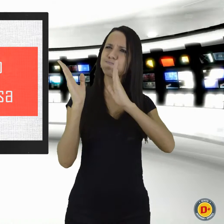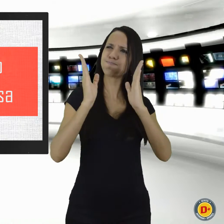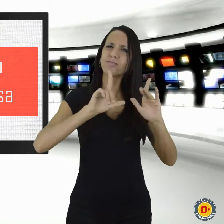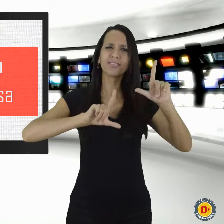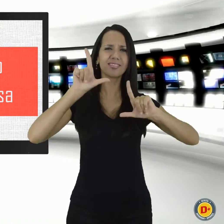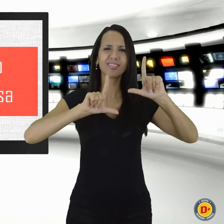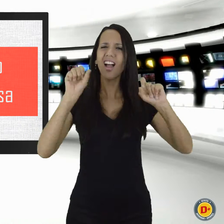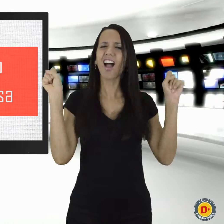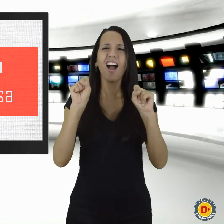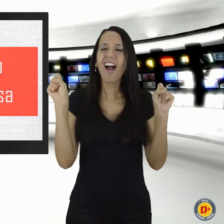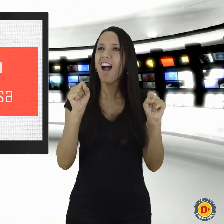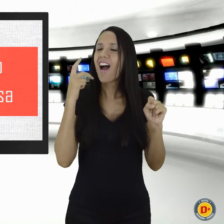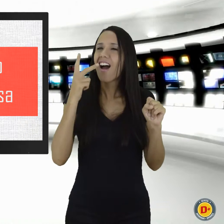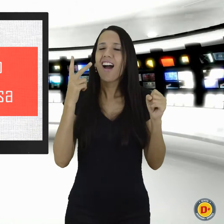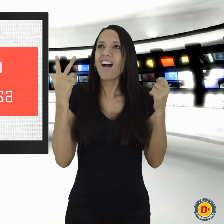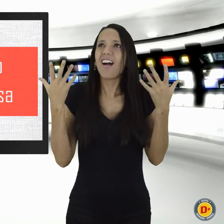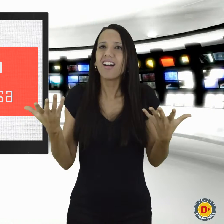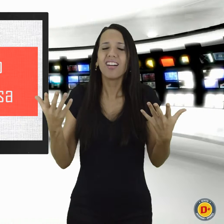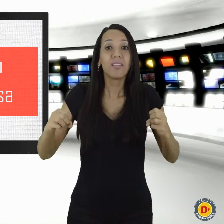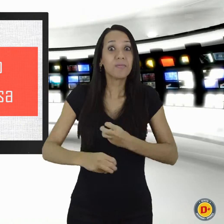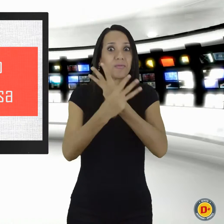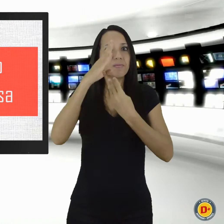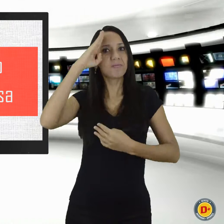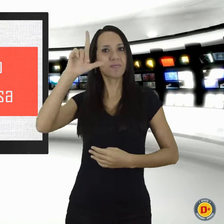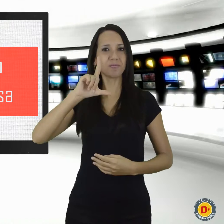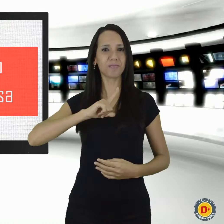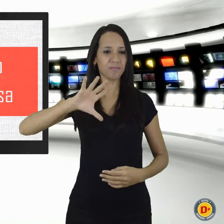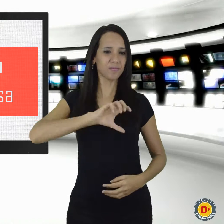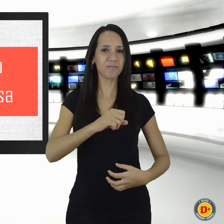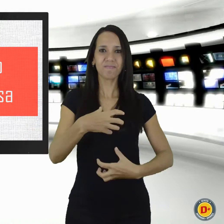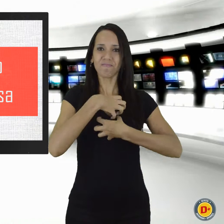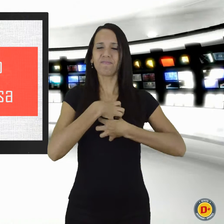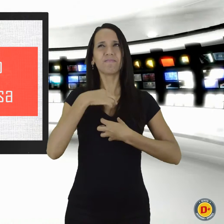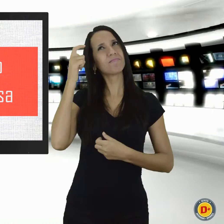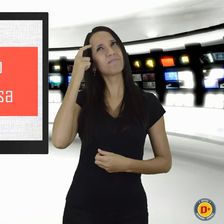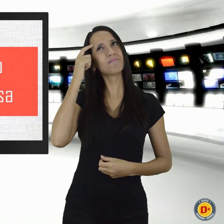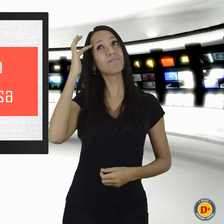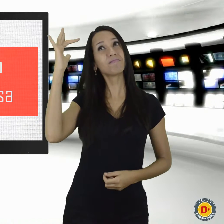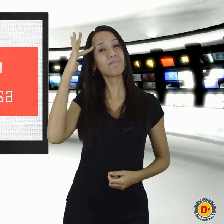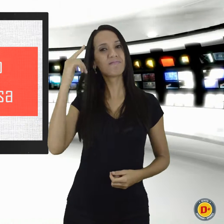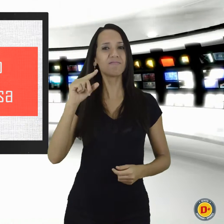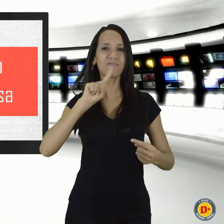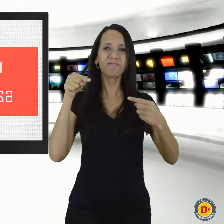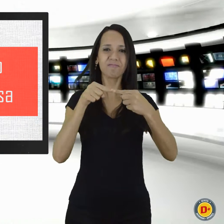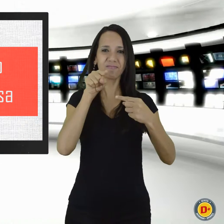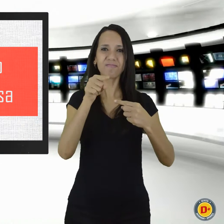TV. Gostei demais, mas um show especificamente marcou muito e me fez pensar que era aquilo que eu queria para a minha